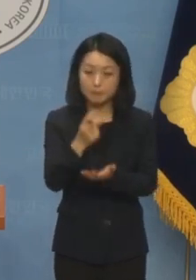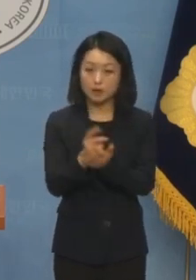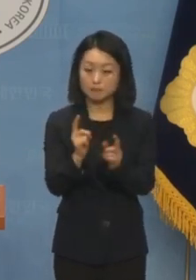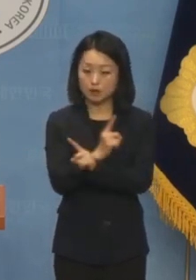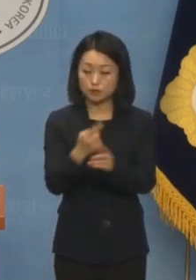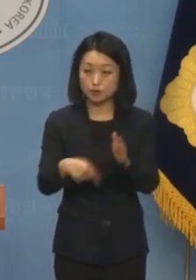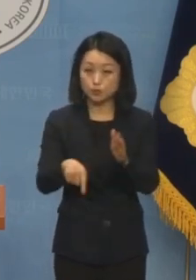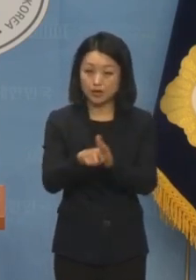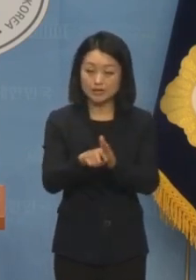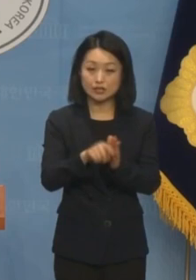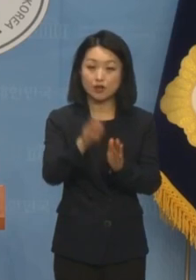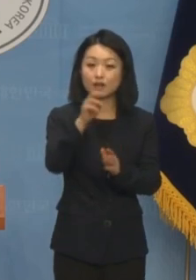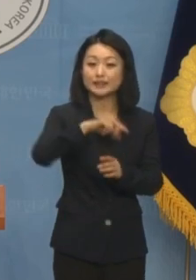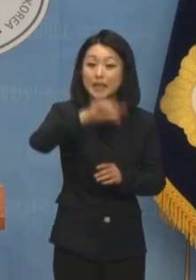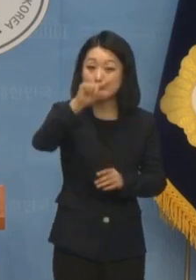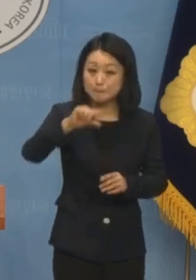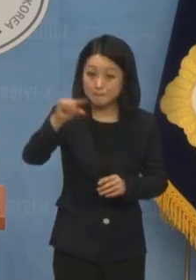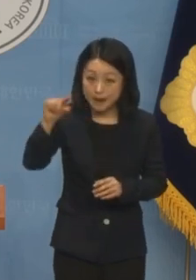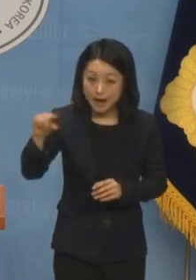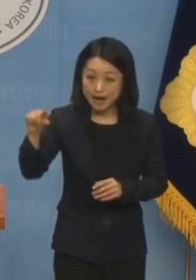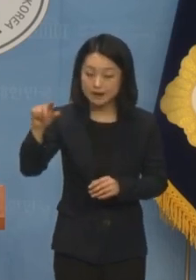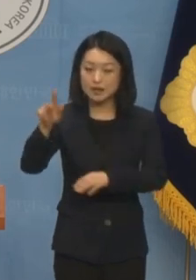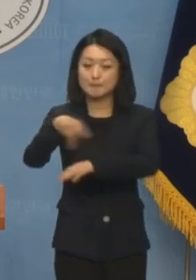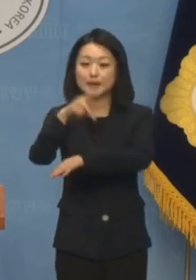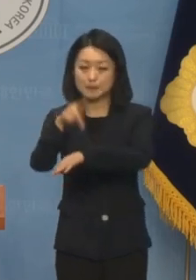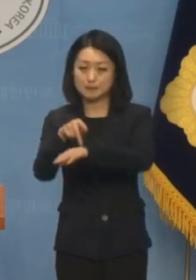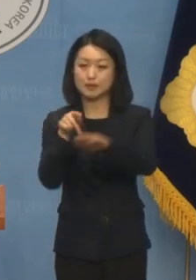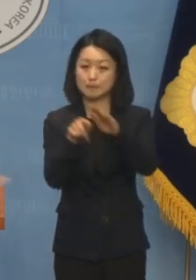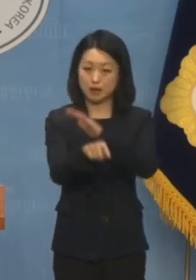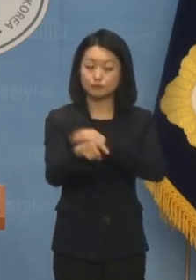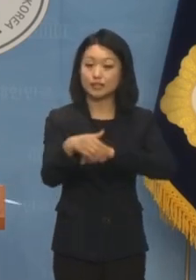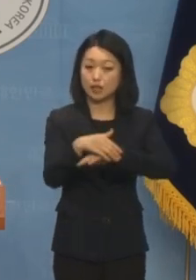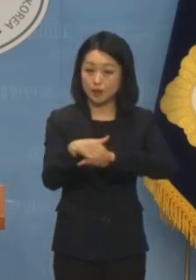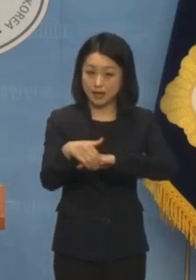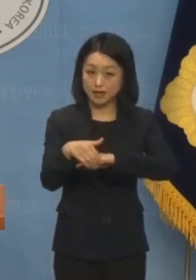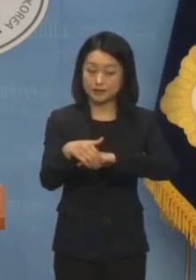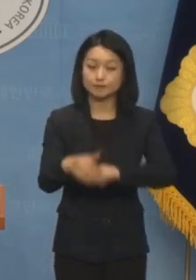위해서 과을 필리핀을 방문합니다